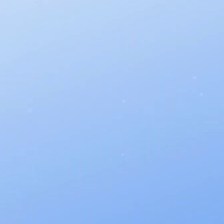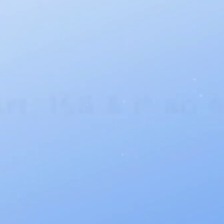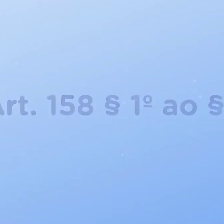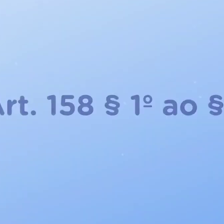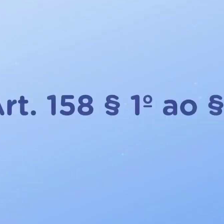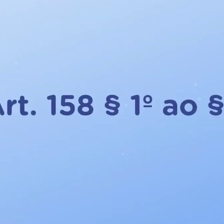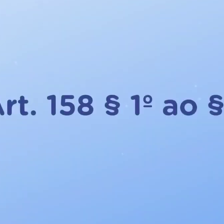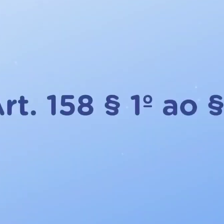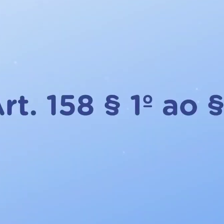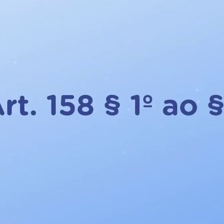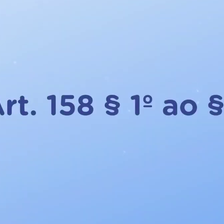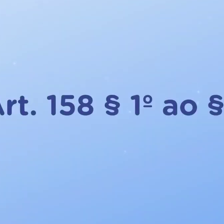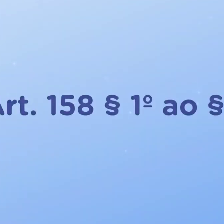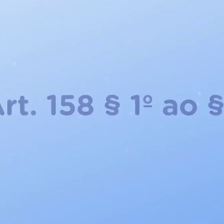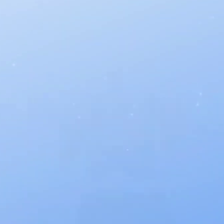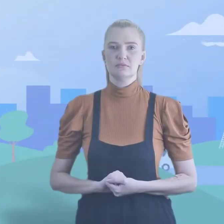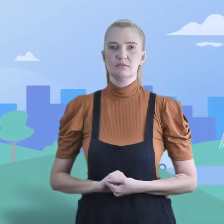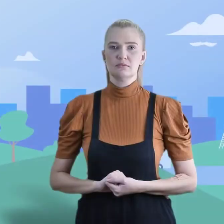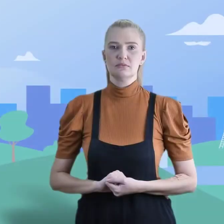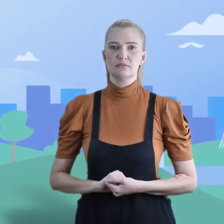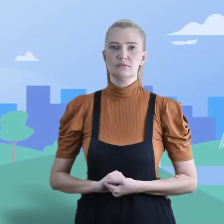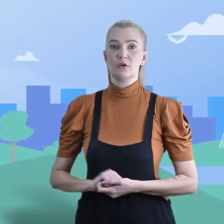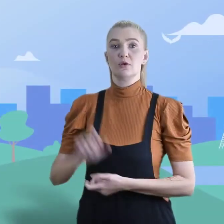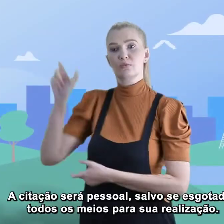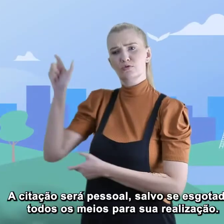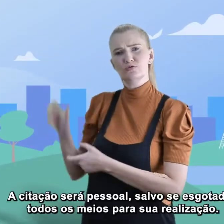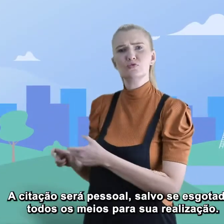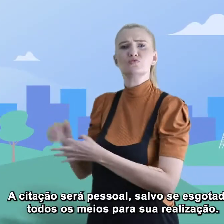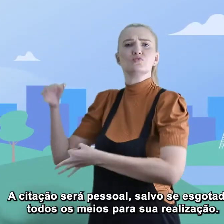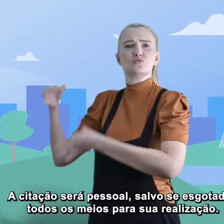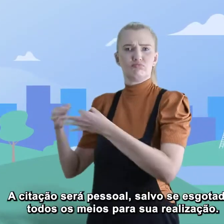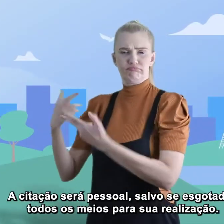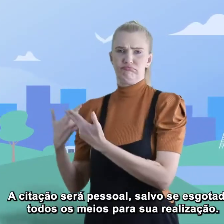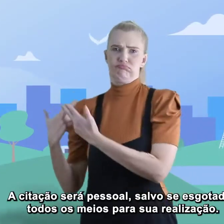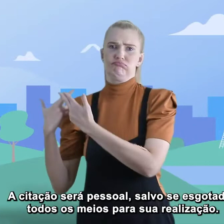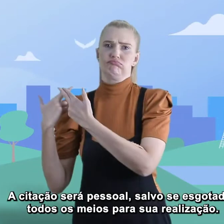Artigo 158, parágrafos 1º ao 4º. A citação será pessoal,